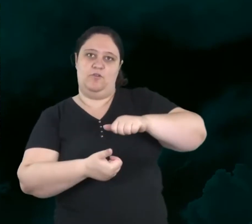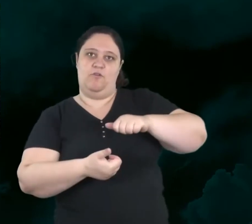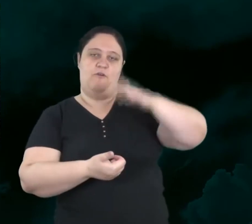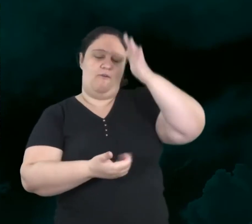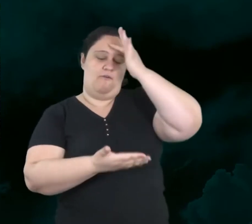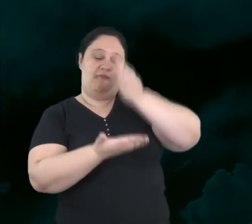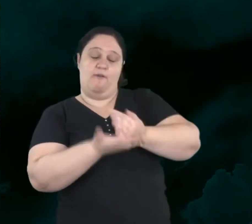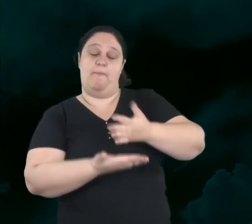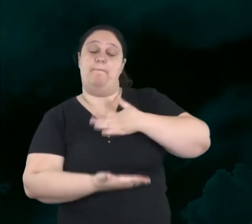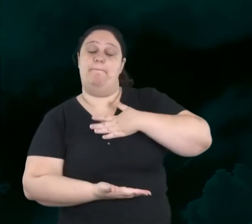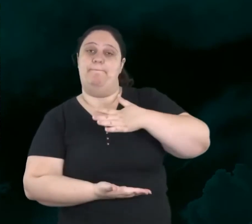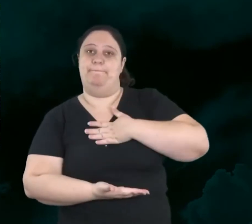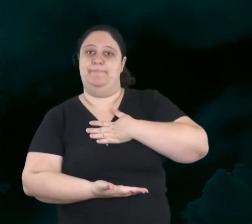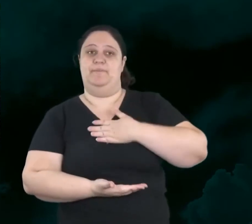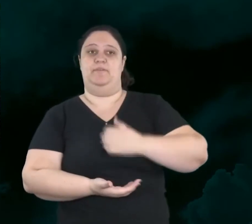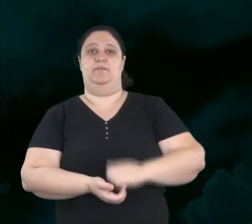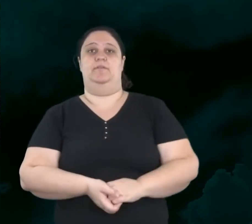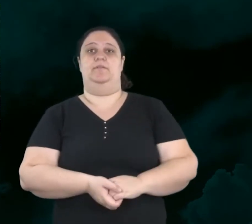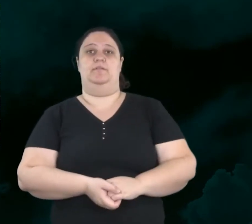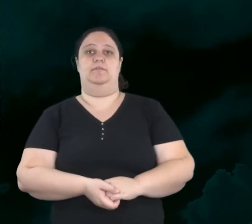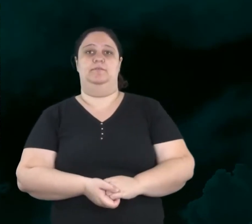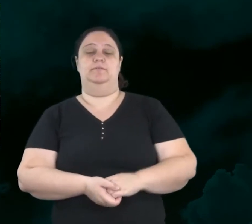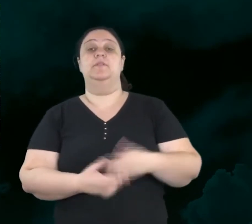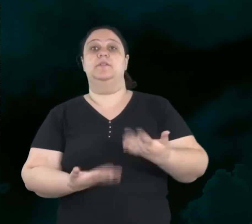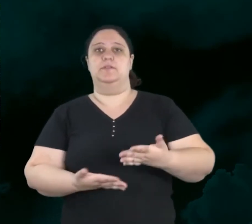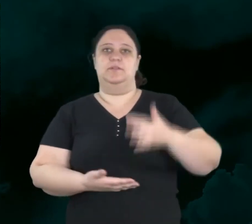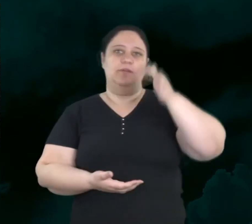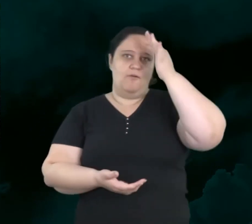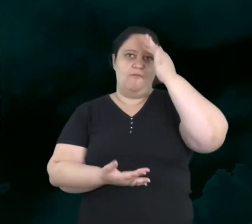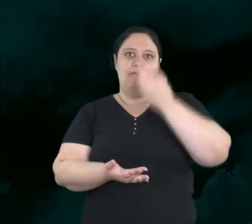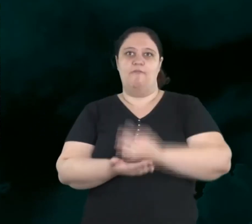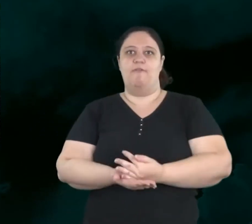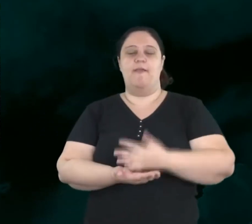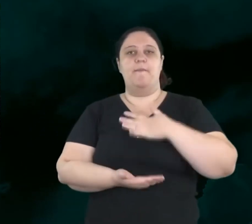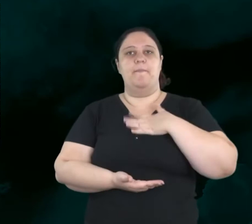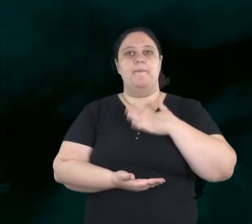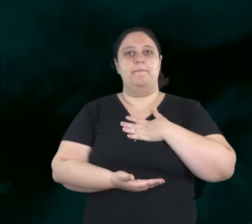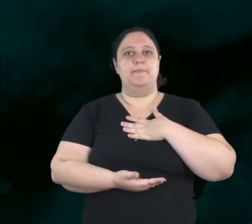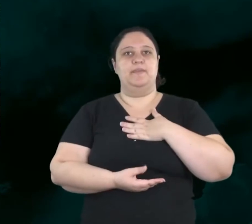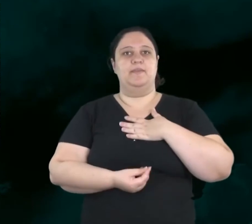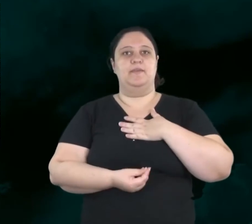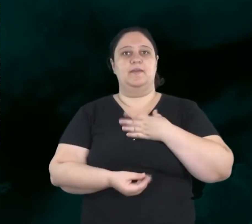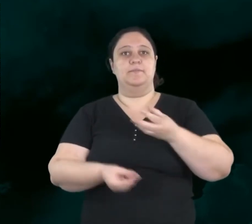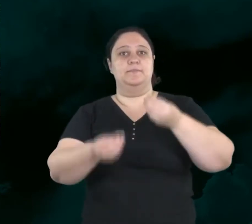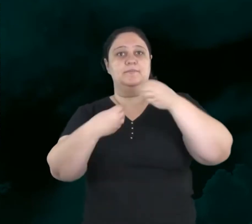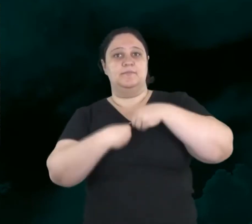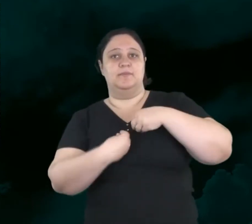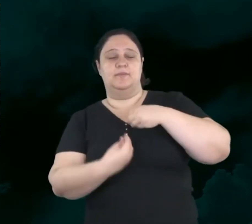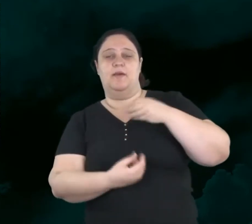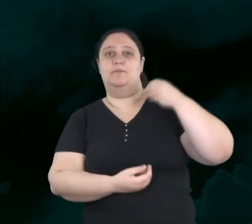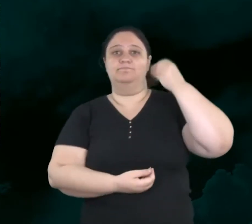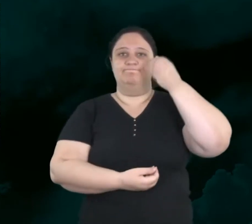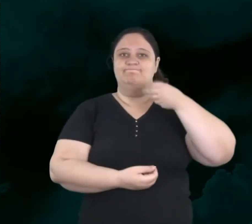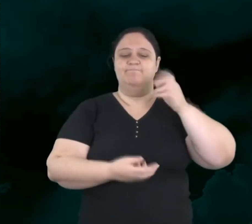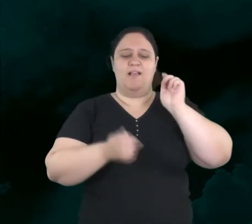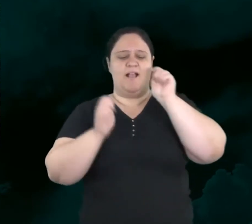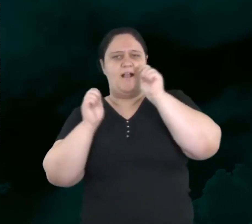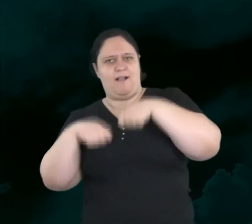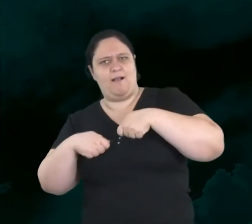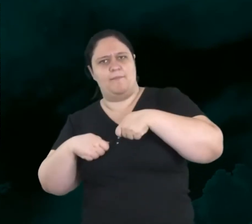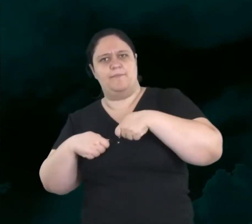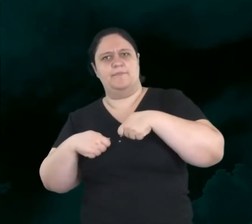subjetiva. E essa fé, queridos irmãos, nos dá uma faculdade tremenda, nos dá uma